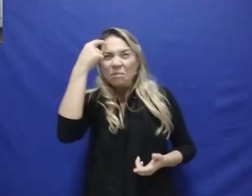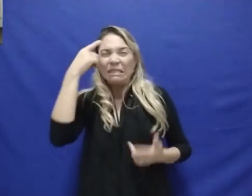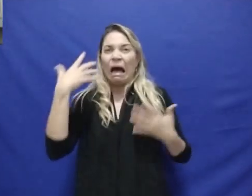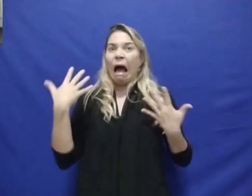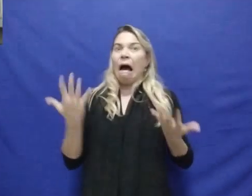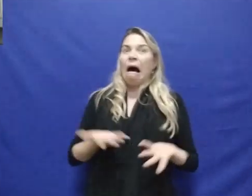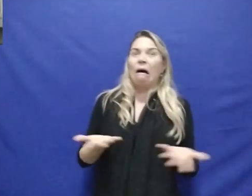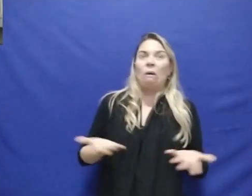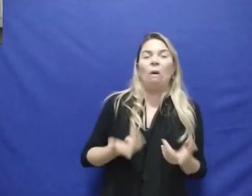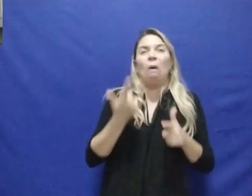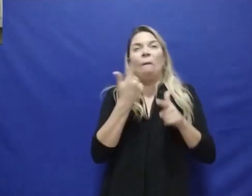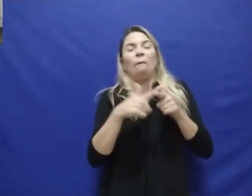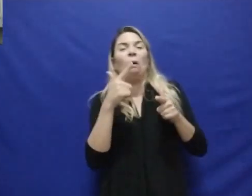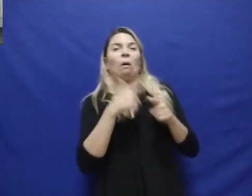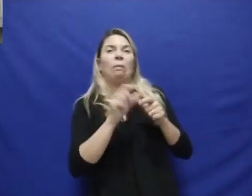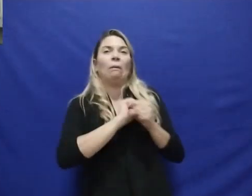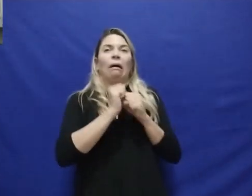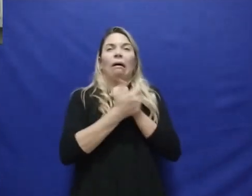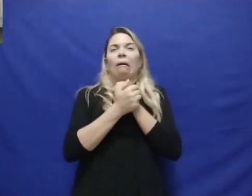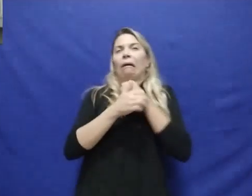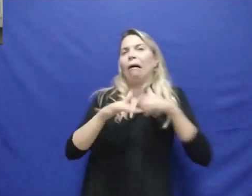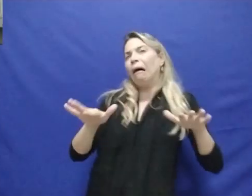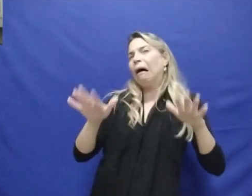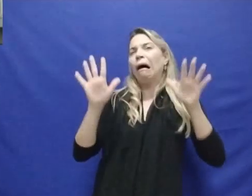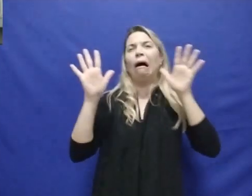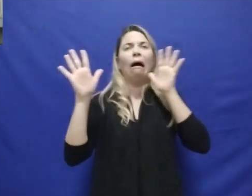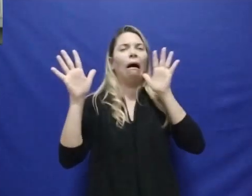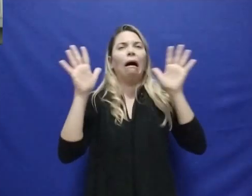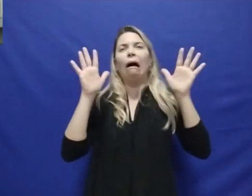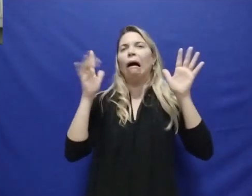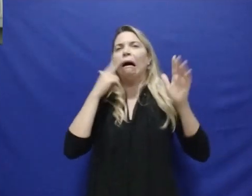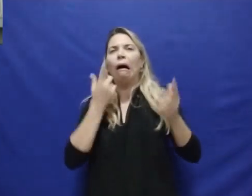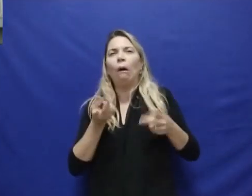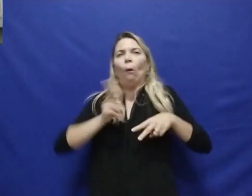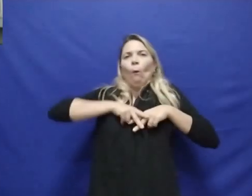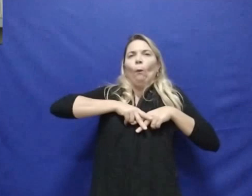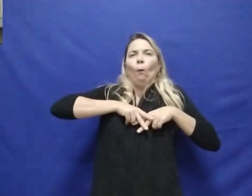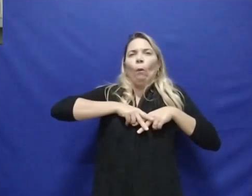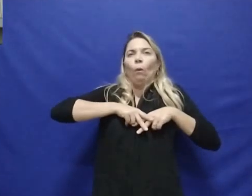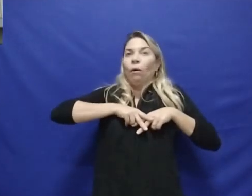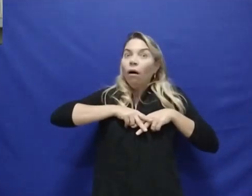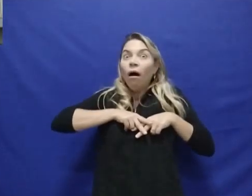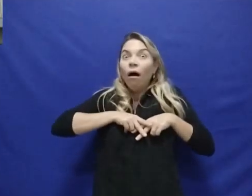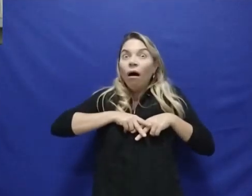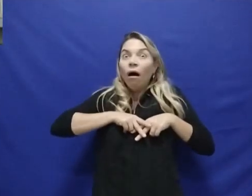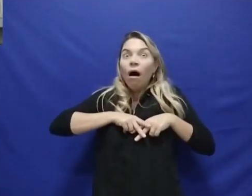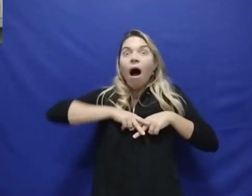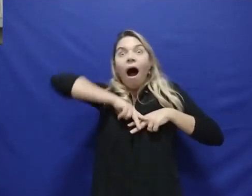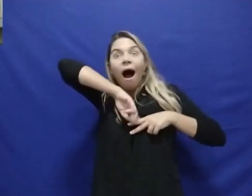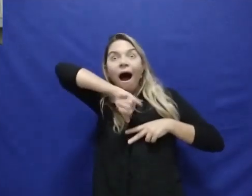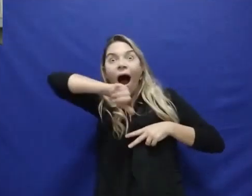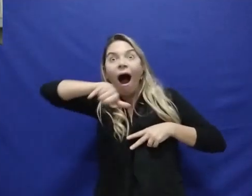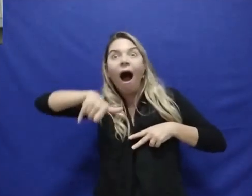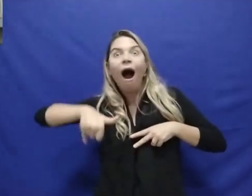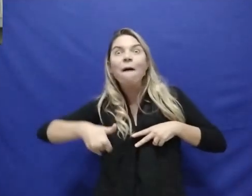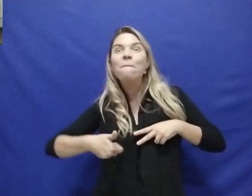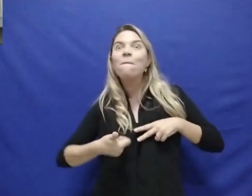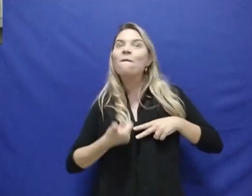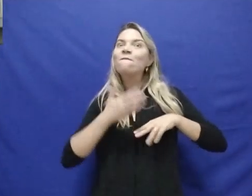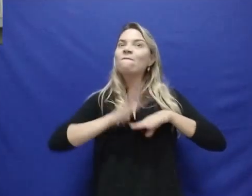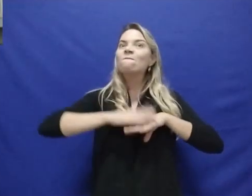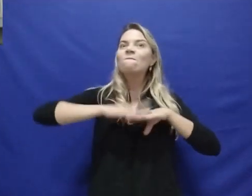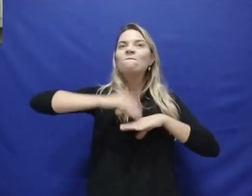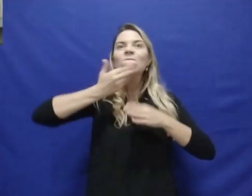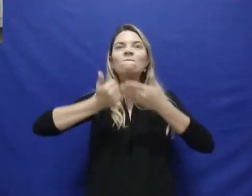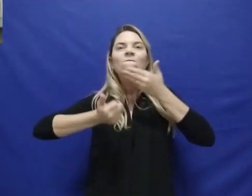problemas, mas você pode também decidir encarar as oportunidades. Quantas pessoas precisando de respostas, de